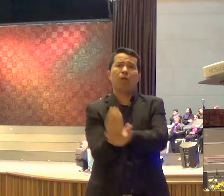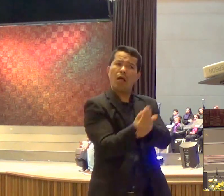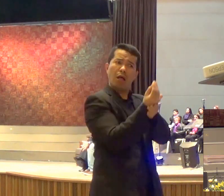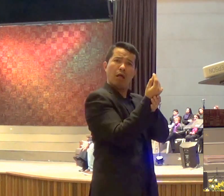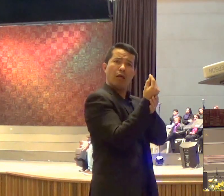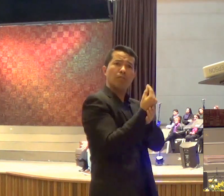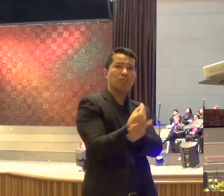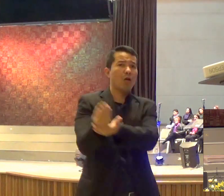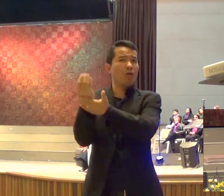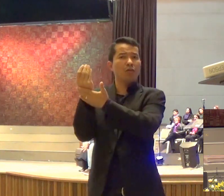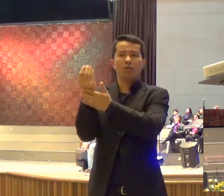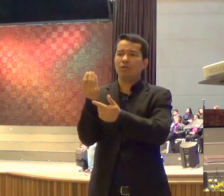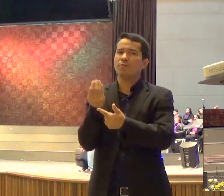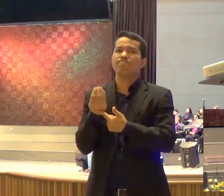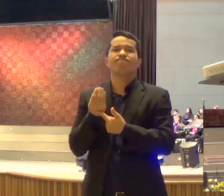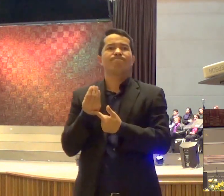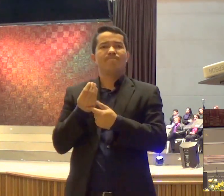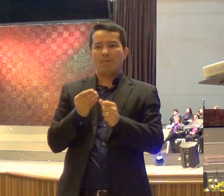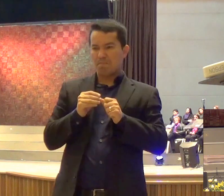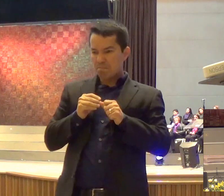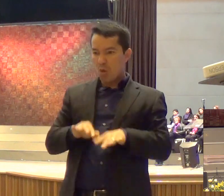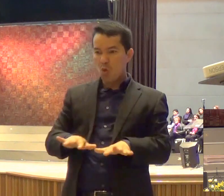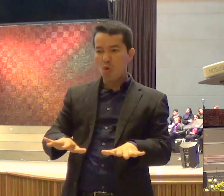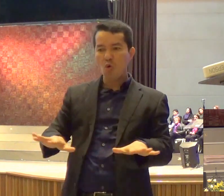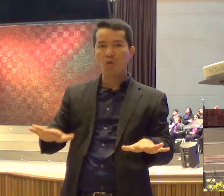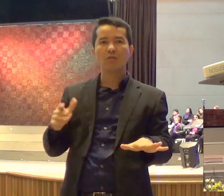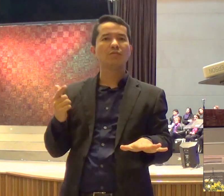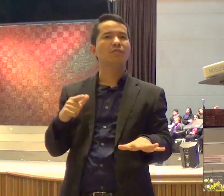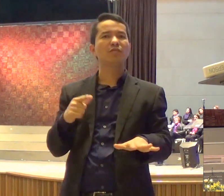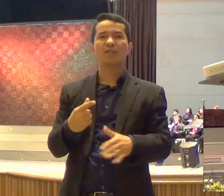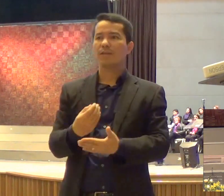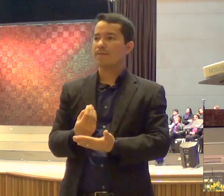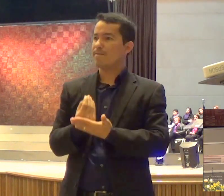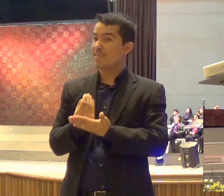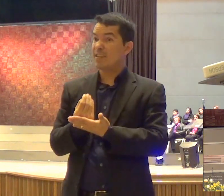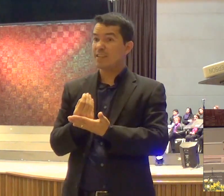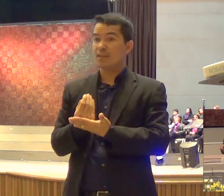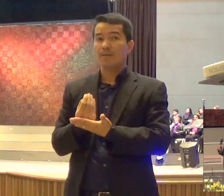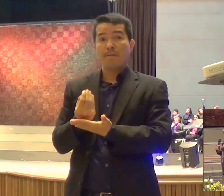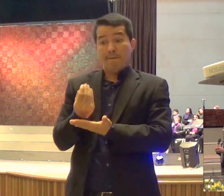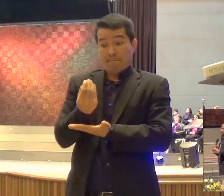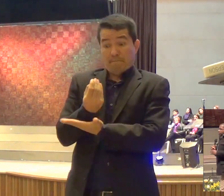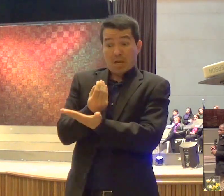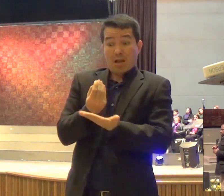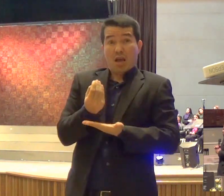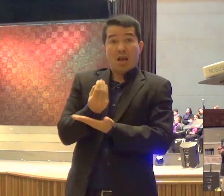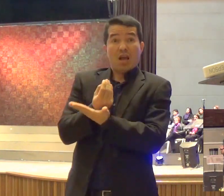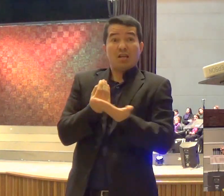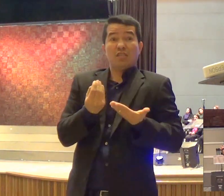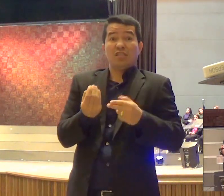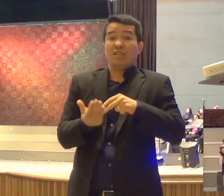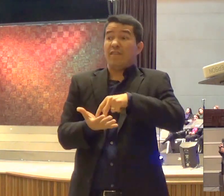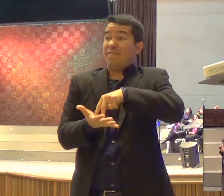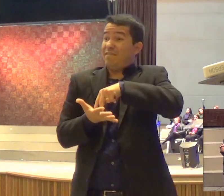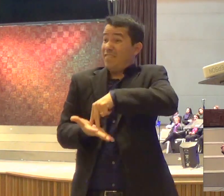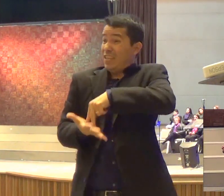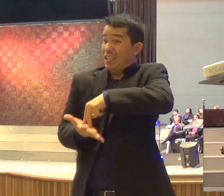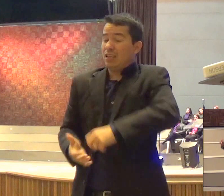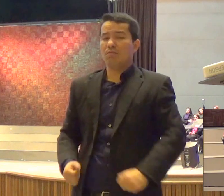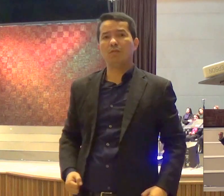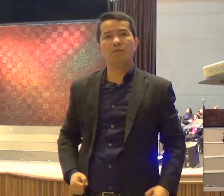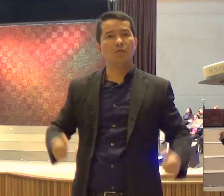casa fique firme a vida fica firme isso eu quero orar com você nessa noite